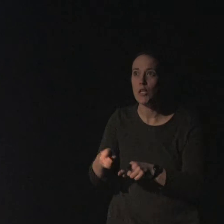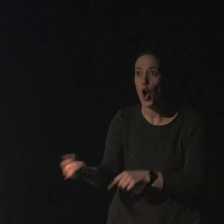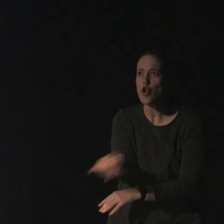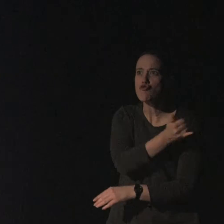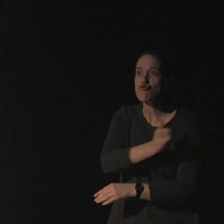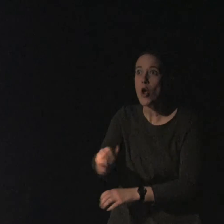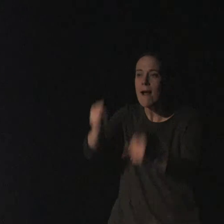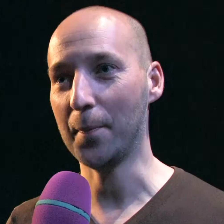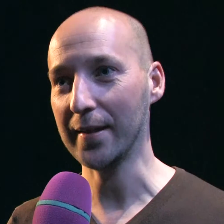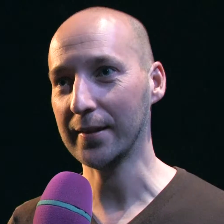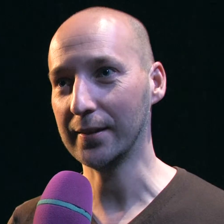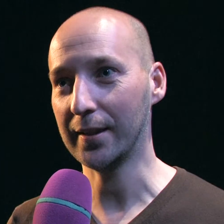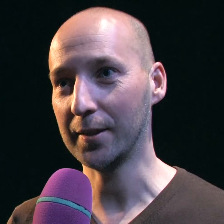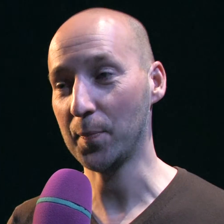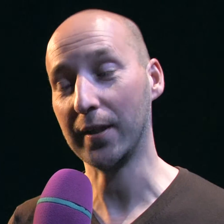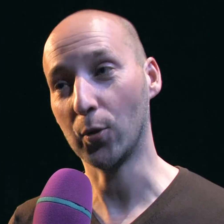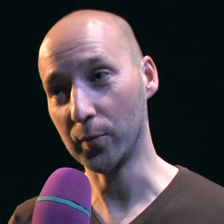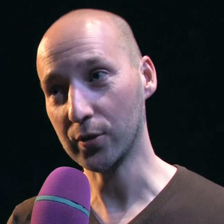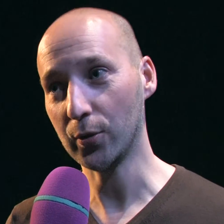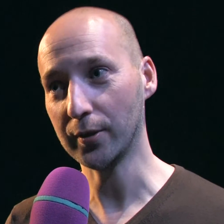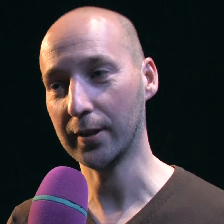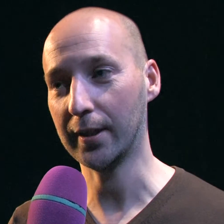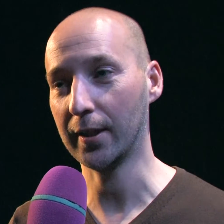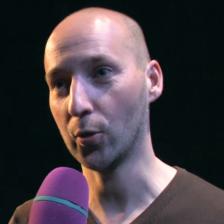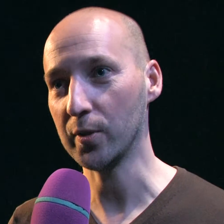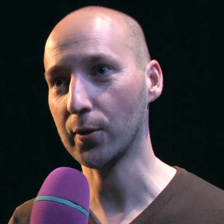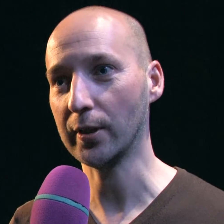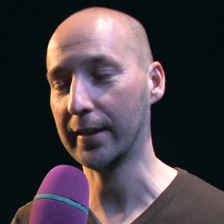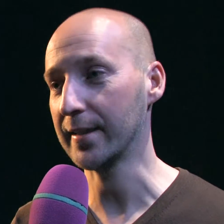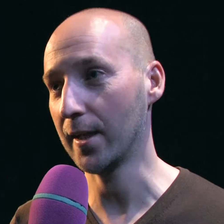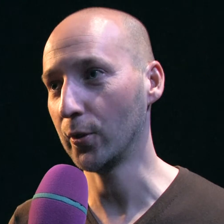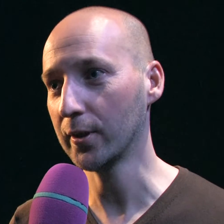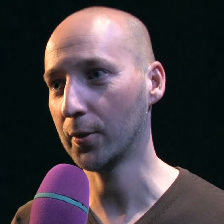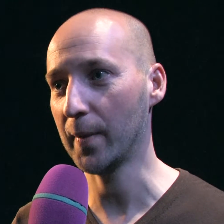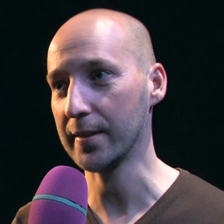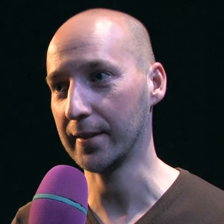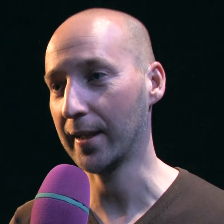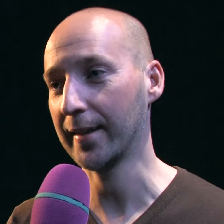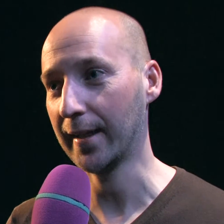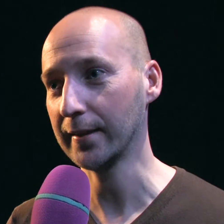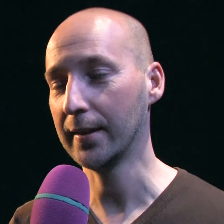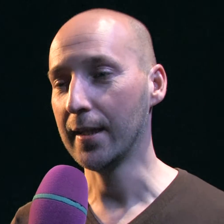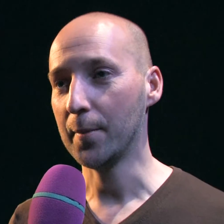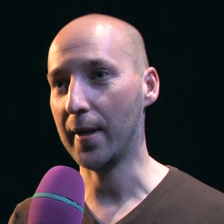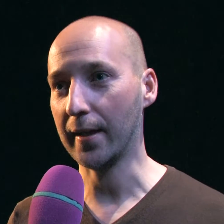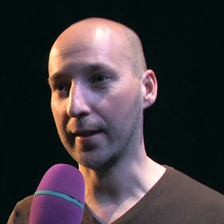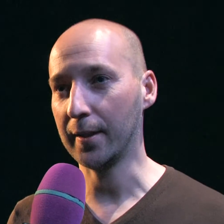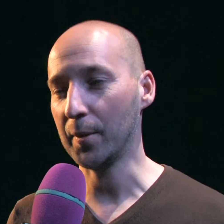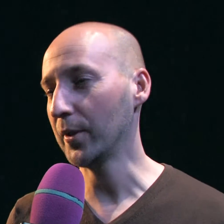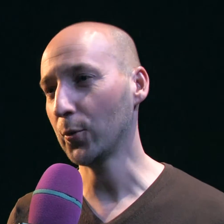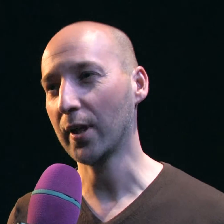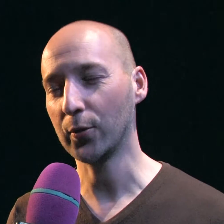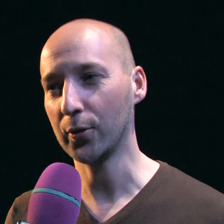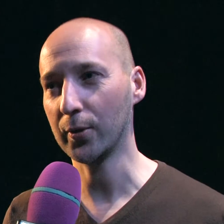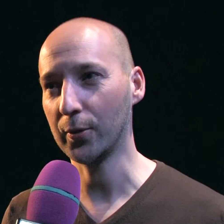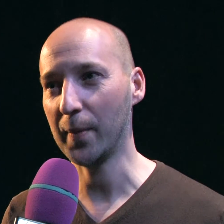meer kan gebeuren. Meestal speel ik komische stukken, komische rollen. En dat is heel leuk om mensen te laten lachen. Maar je